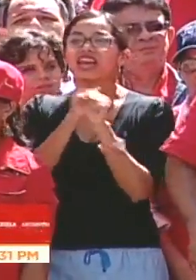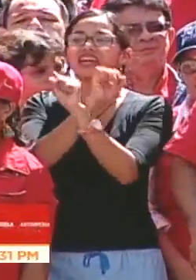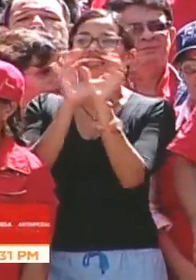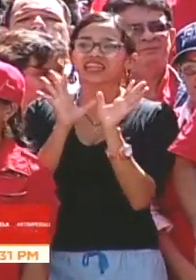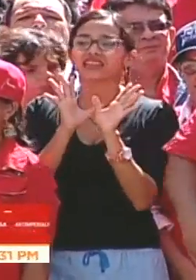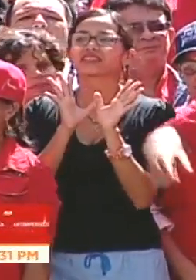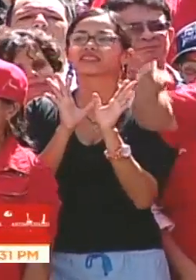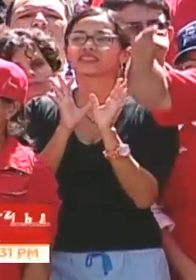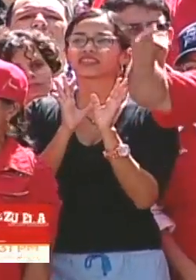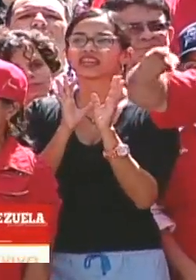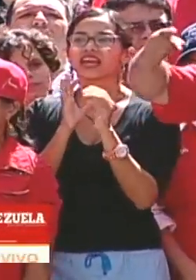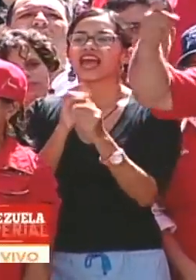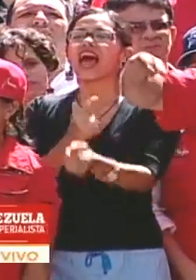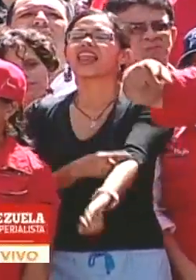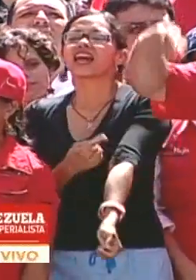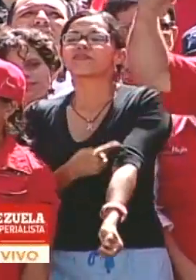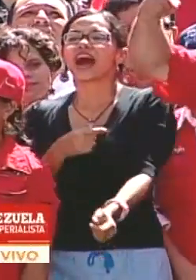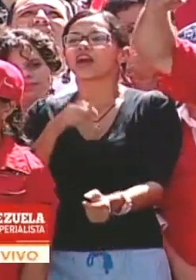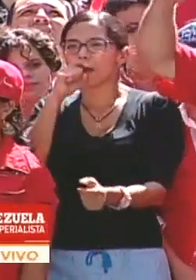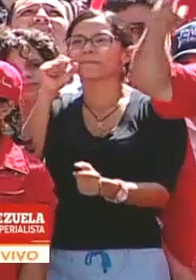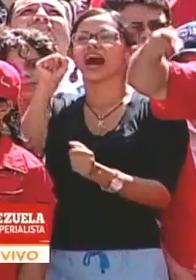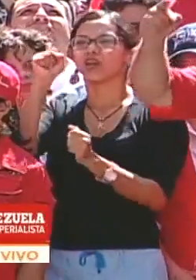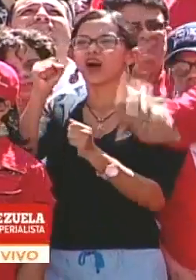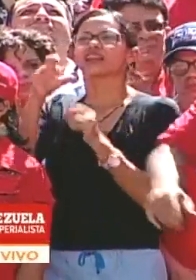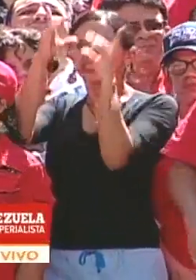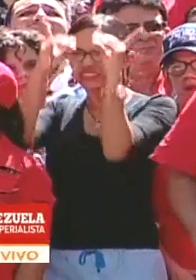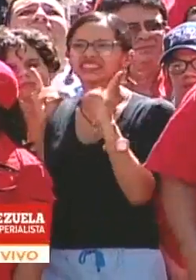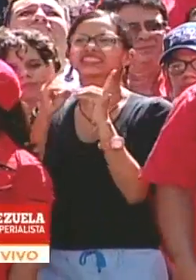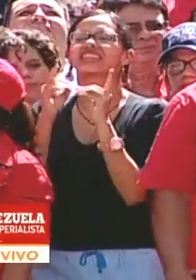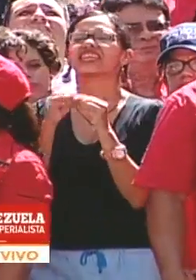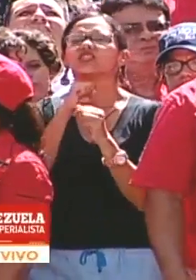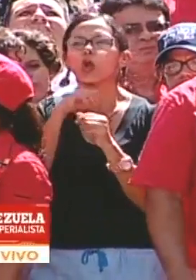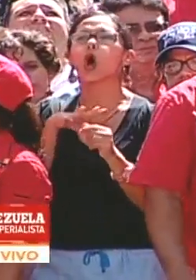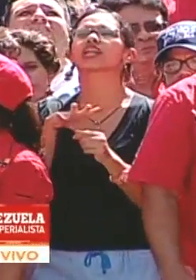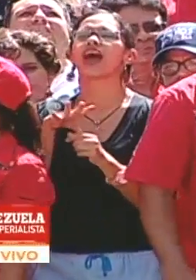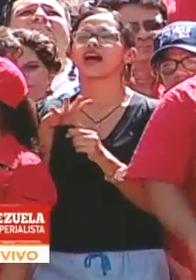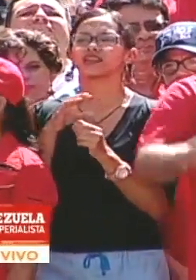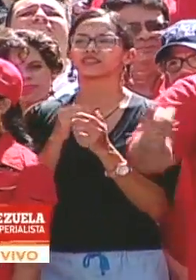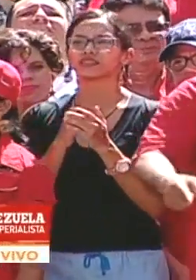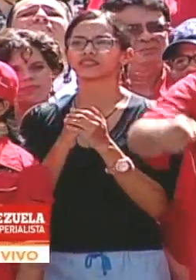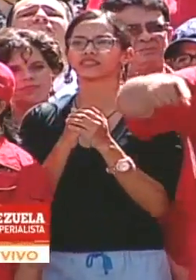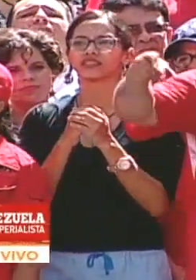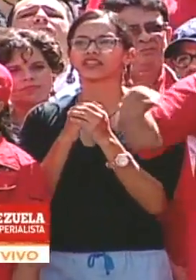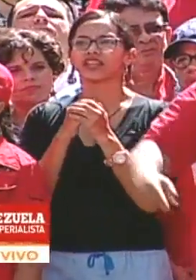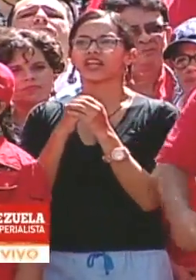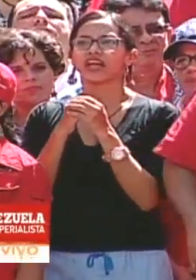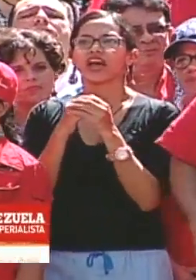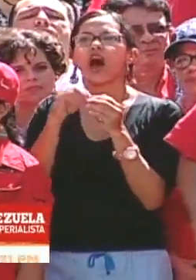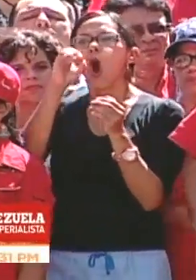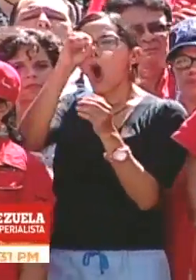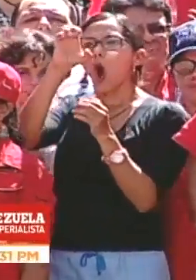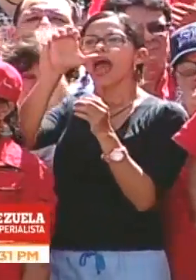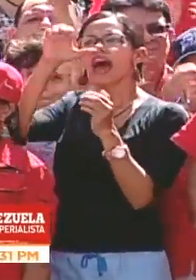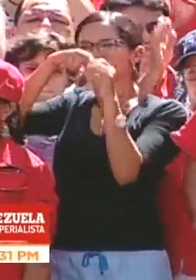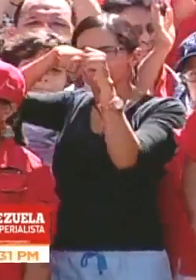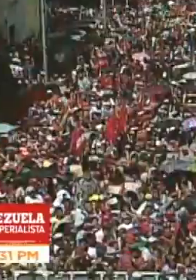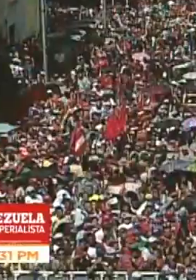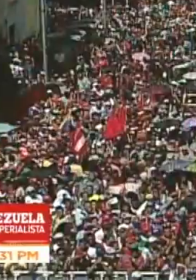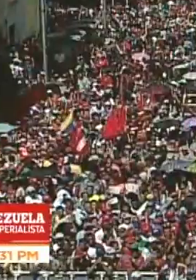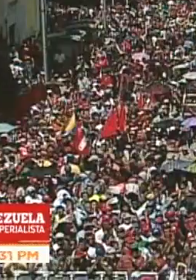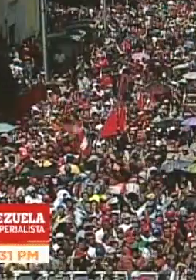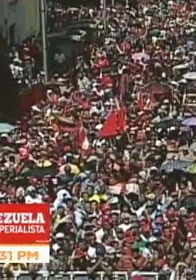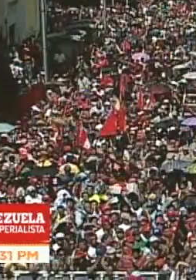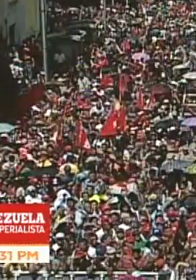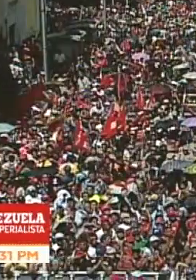Afortunadamente, el hermano Nicolás Maduro ha tomado una decisión histórica: retirarnos de la OEA.